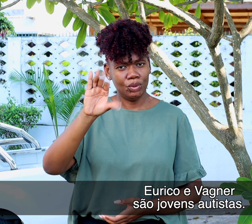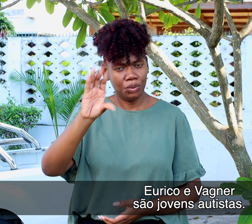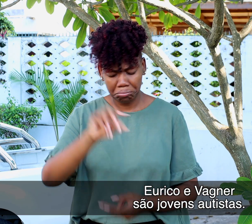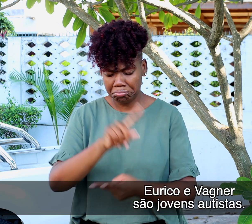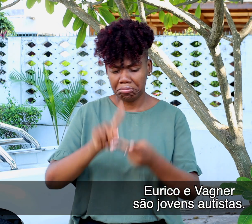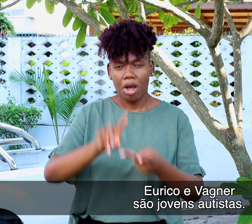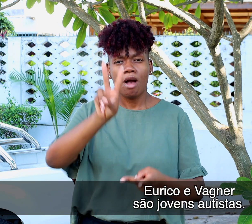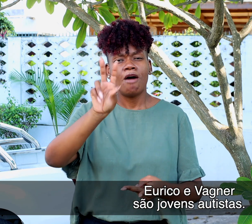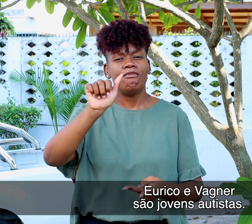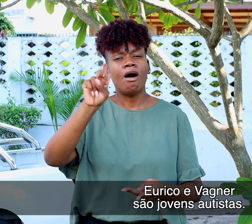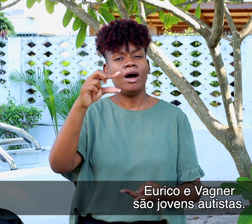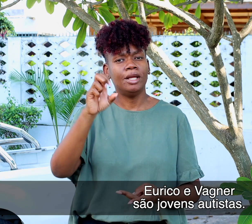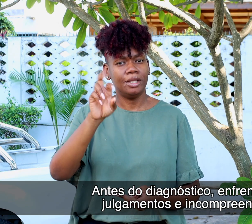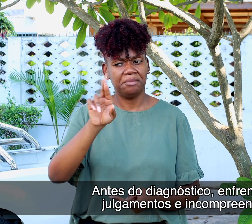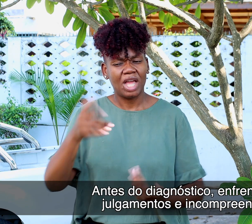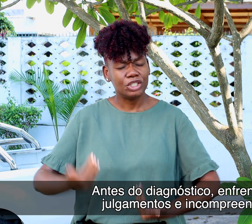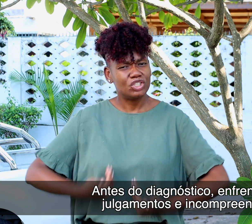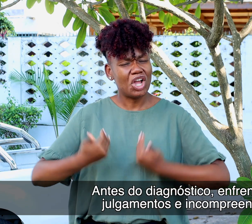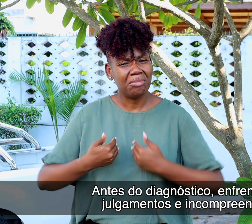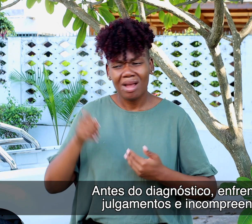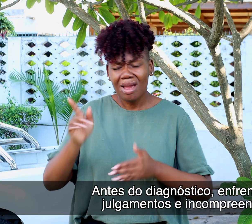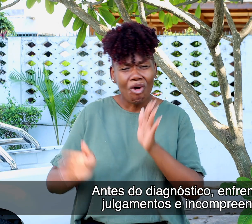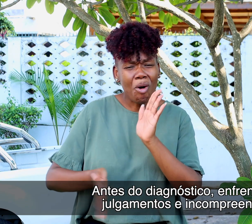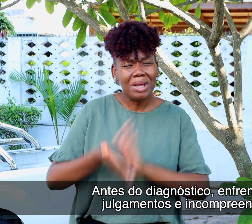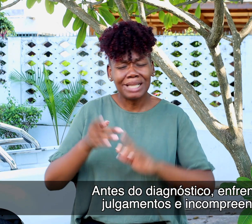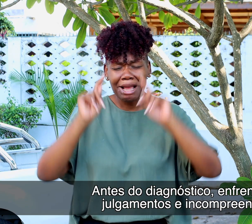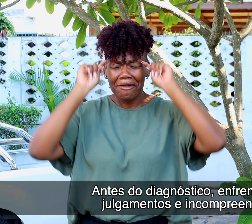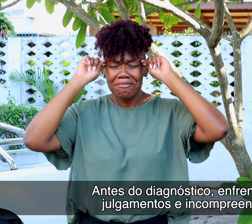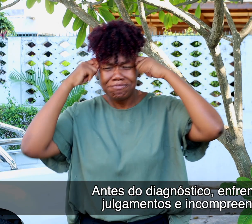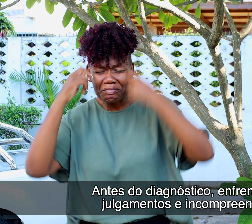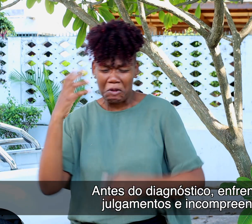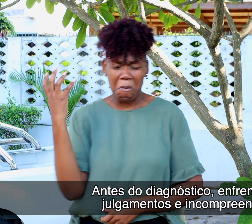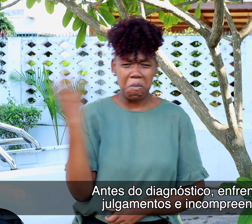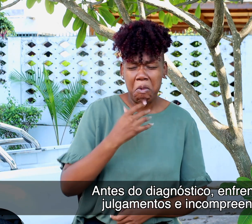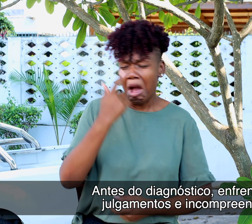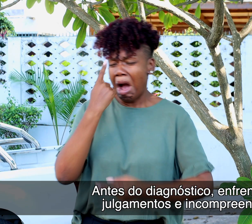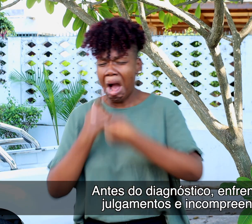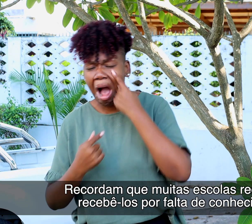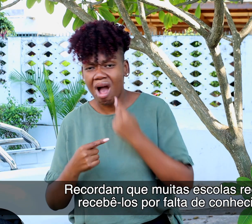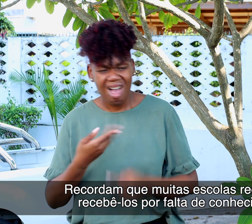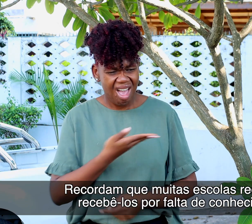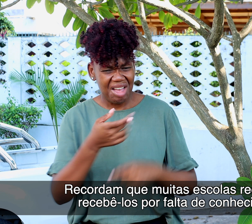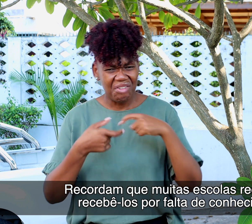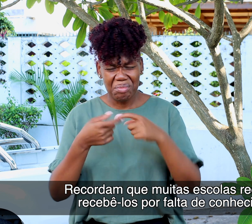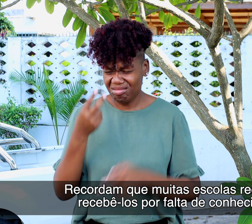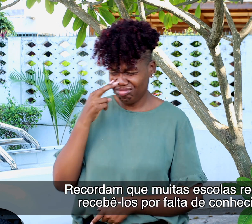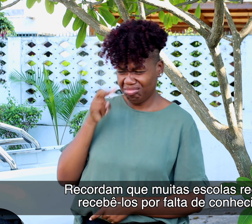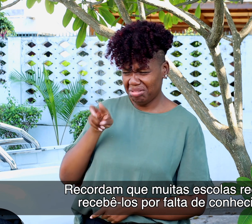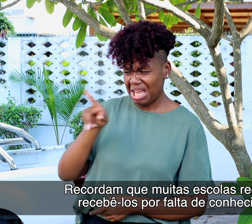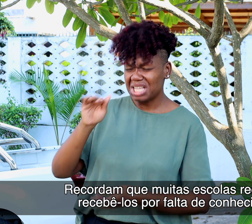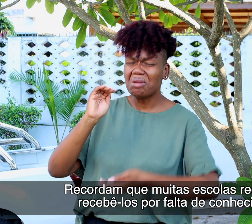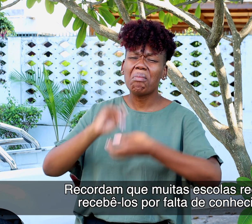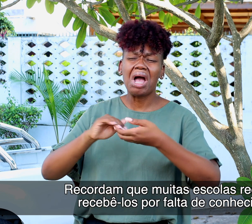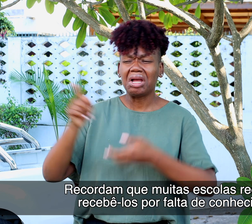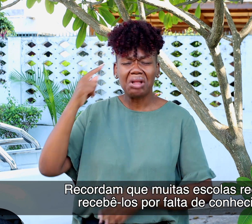Eurico e Wagner são jovens autistas. Antes do diagnóstico, enfrentaram julgamentos e incompreensão. Recordam que muitas